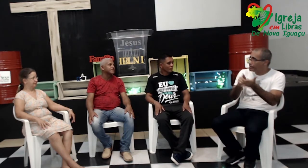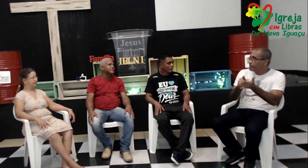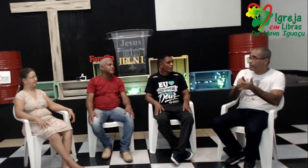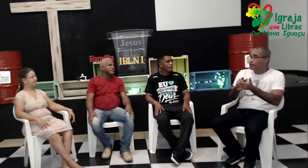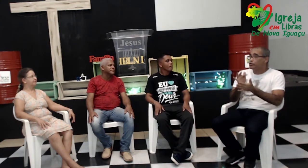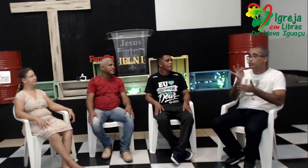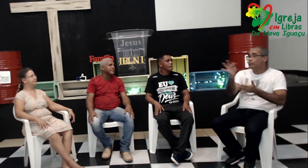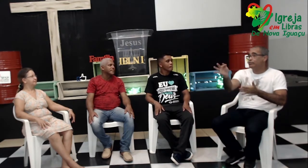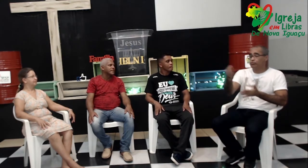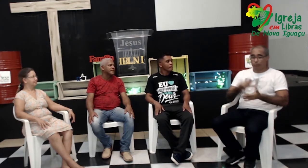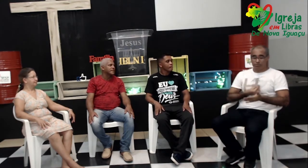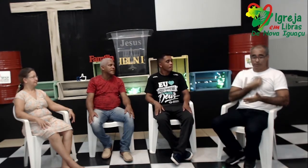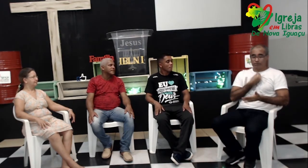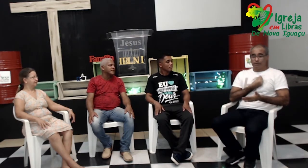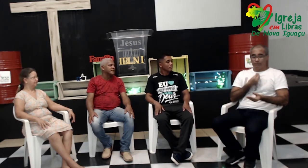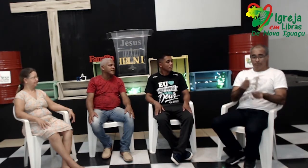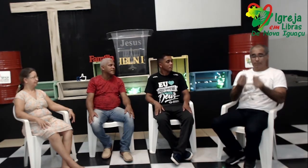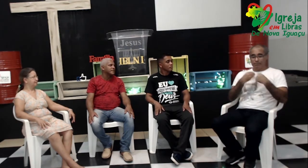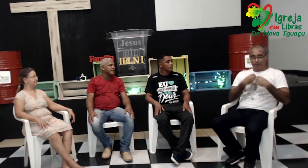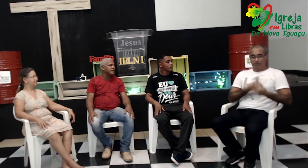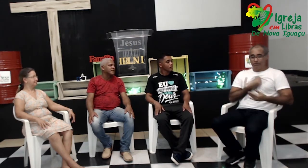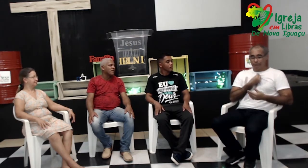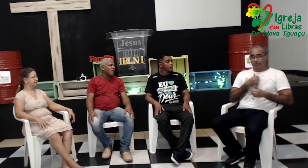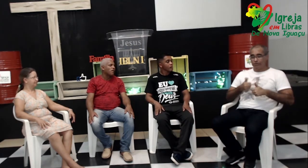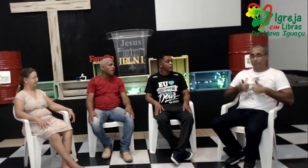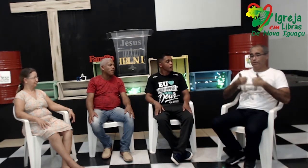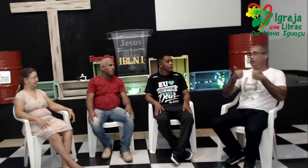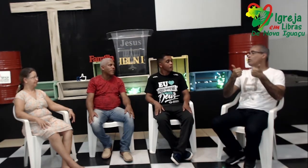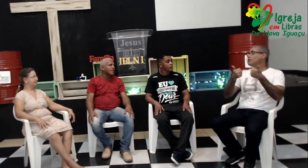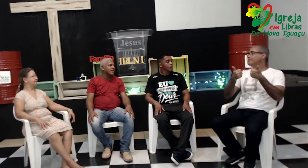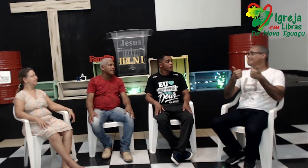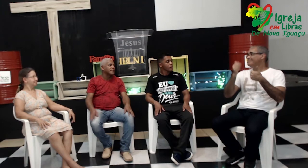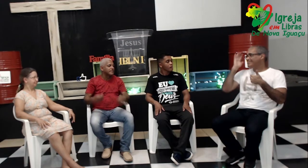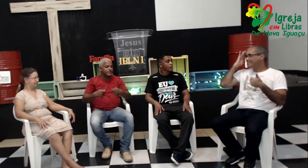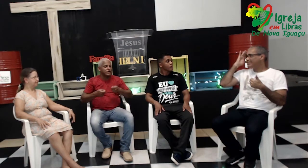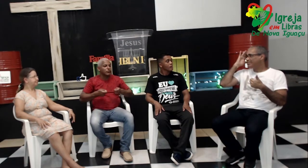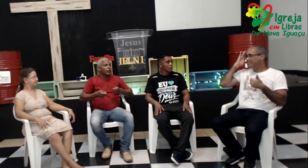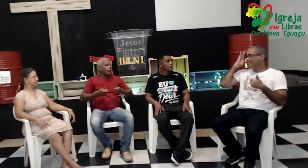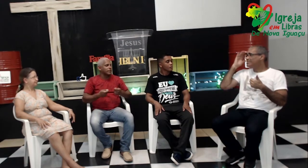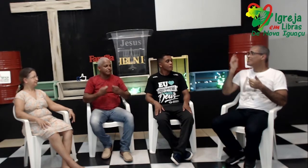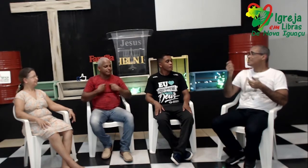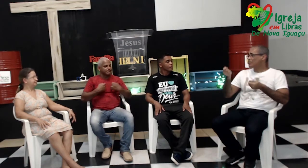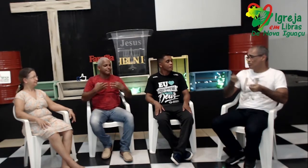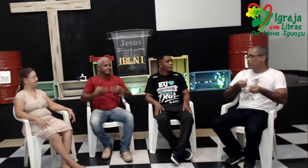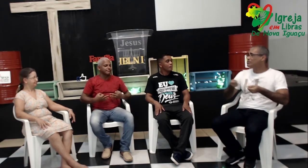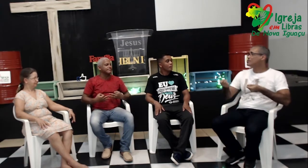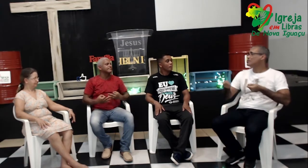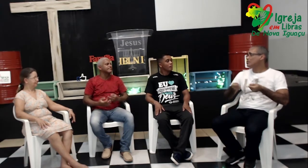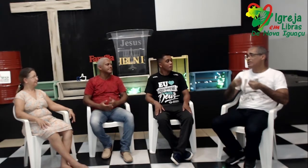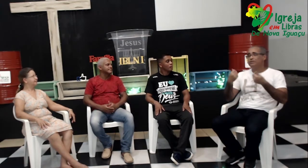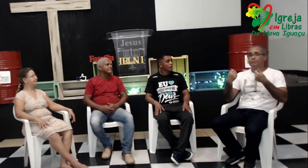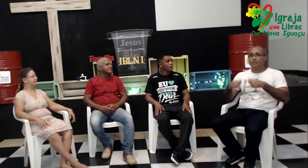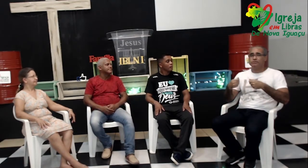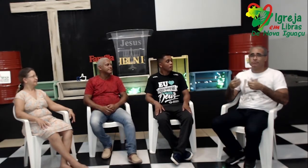entender a verdade, o caminho correto e como a nossa vida pode melhorar. Nós precisamos